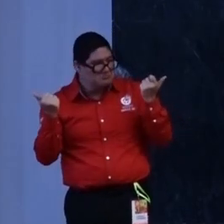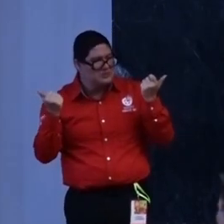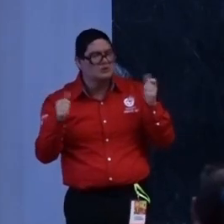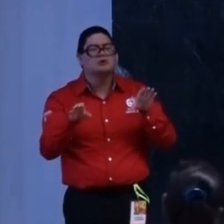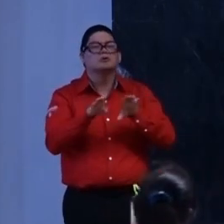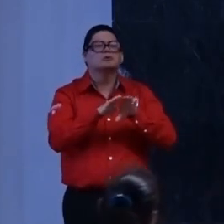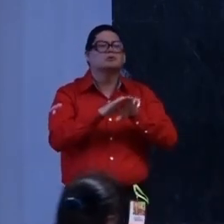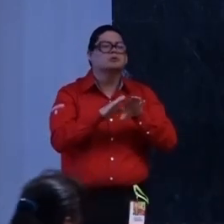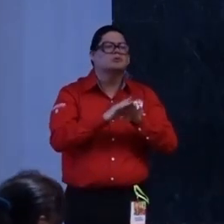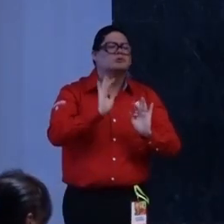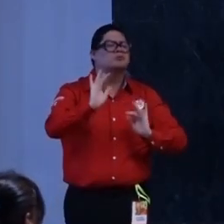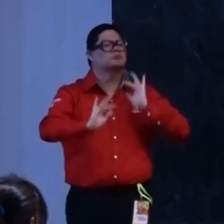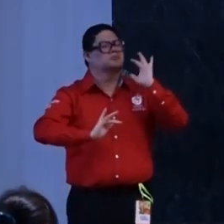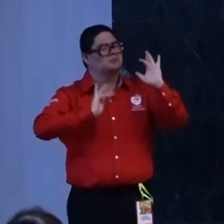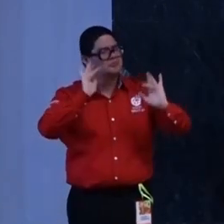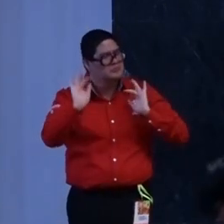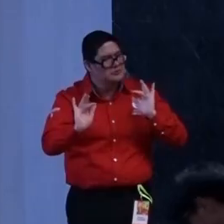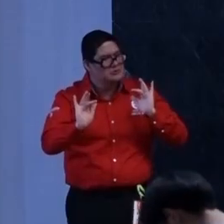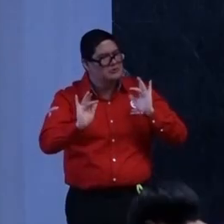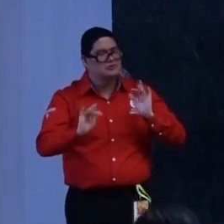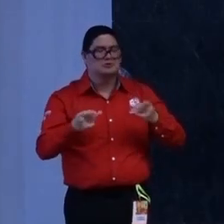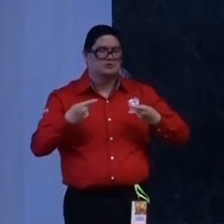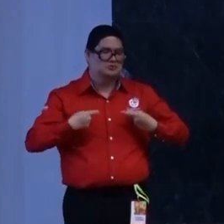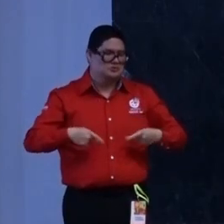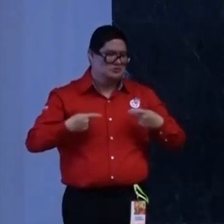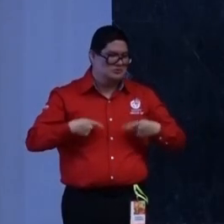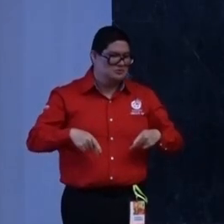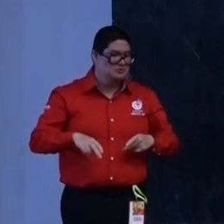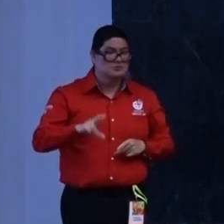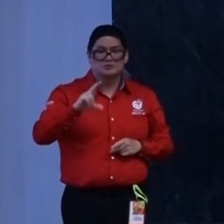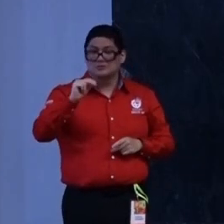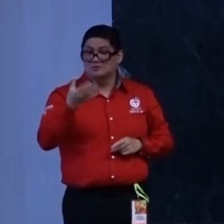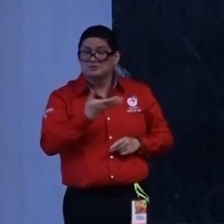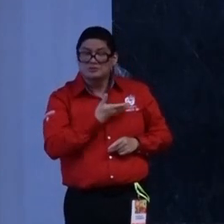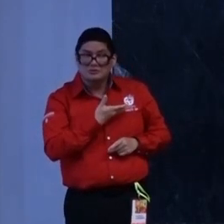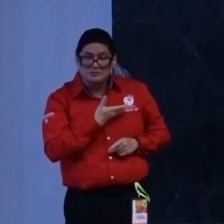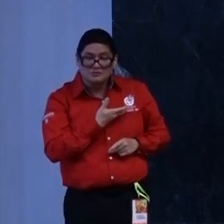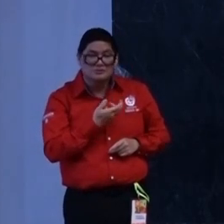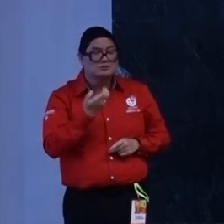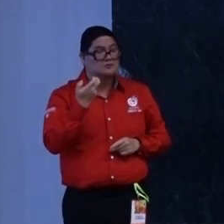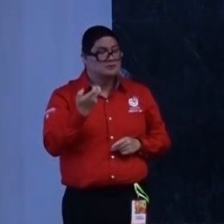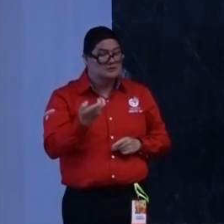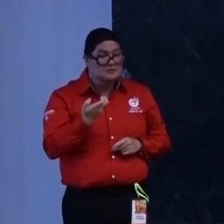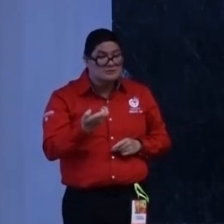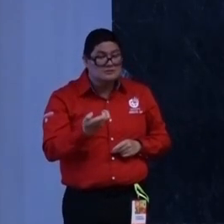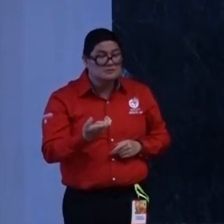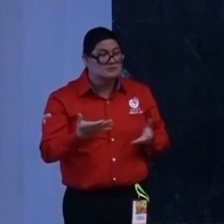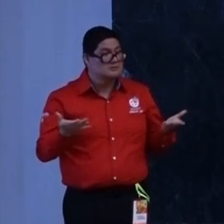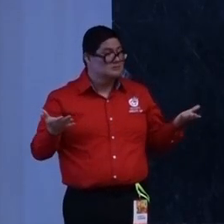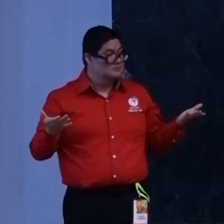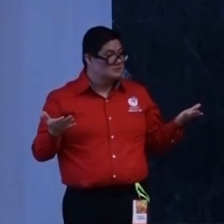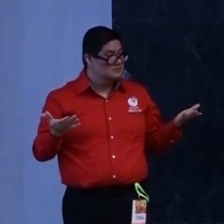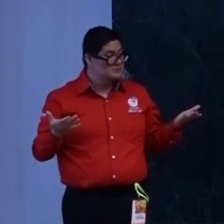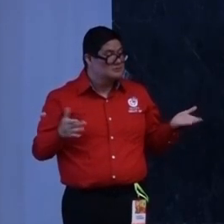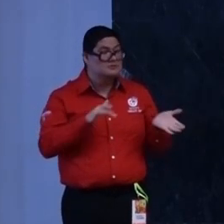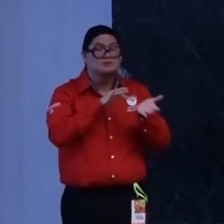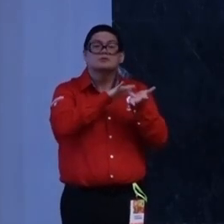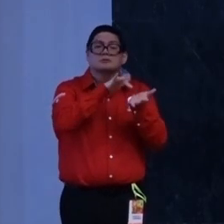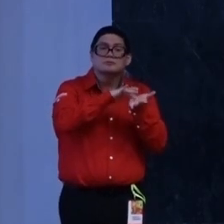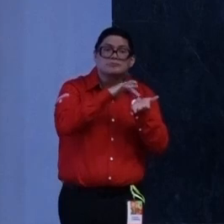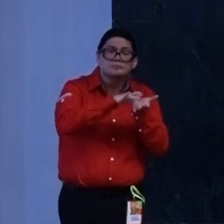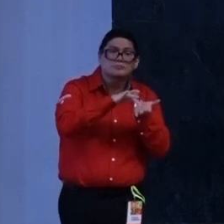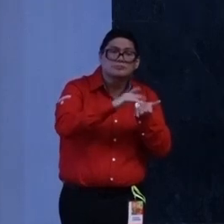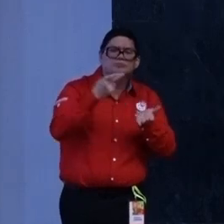los casos de la gente que no tiene esas posibilidades. Pero